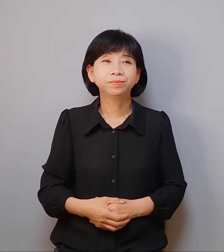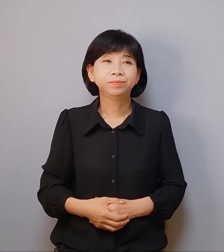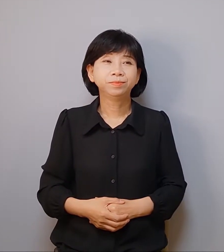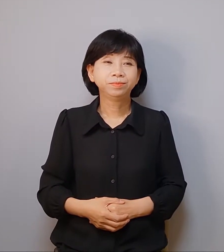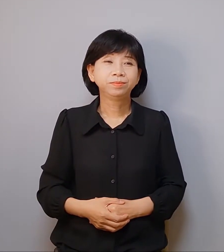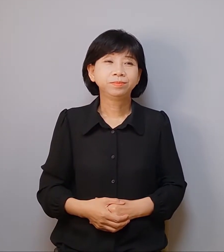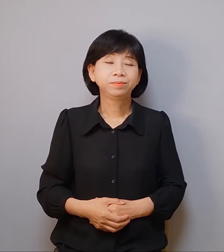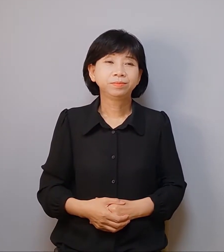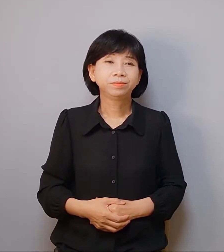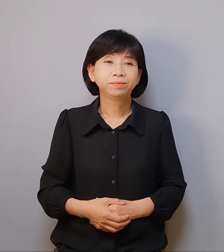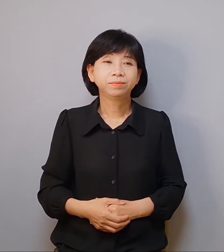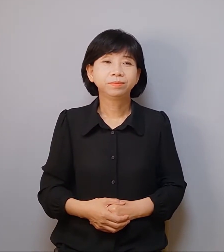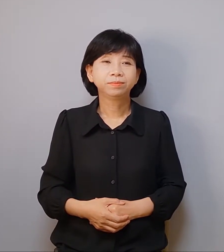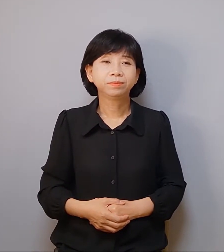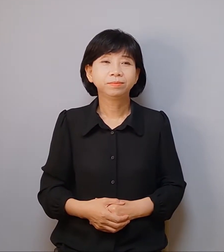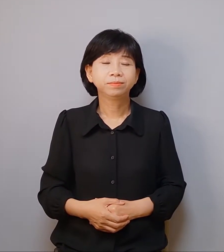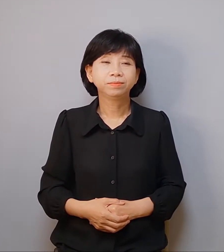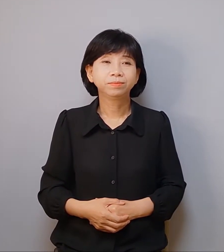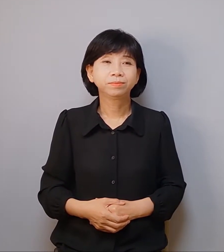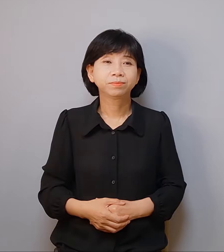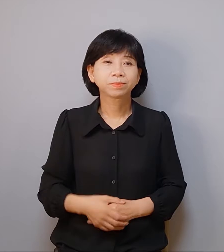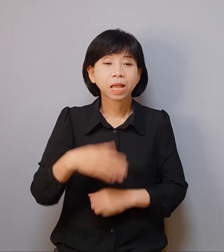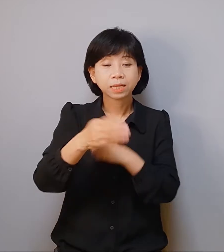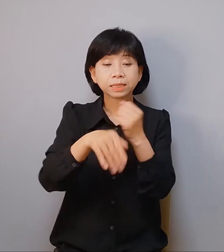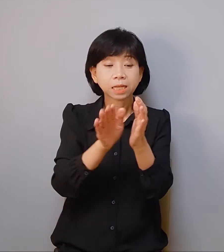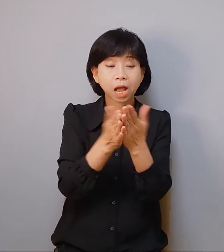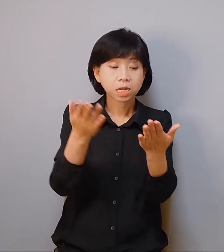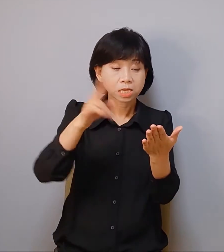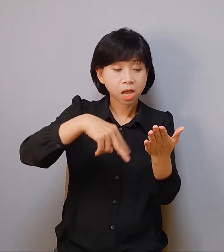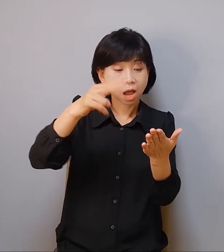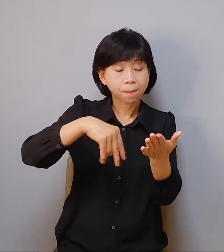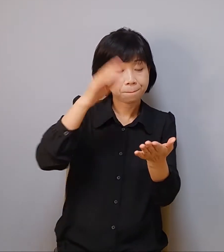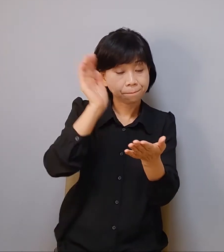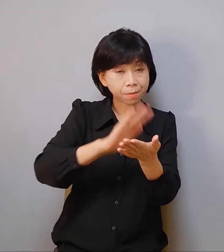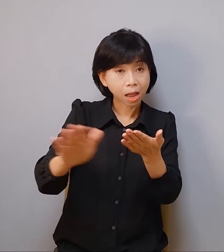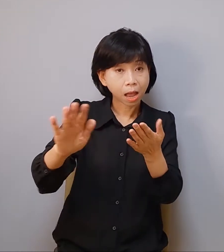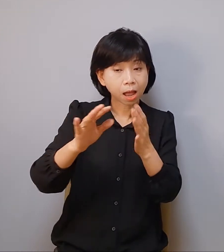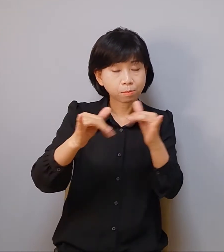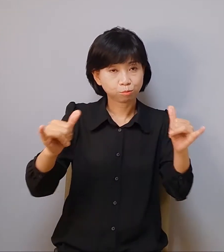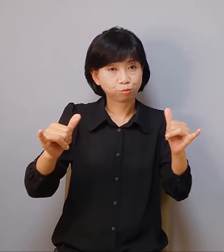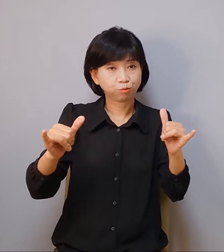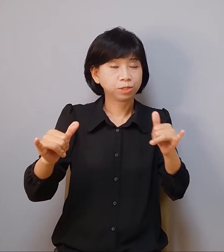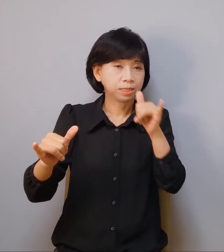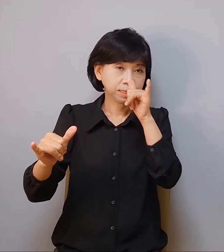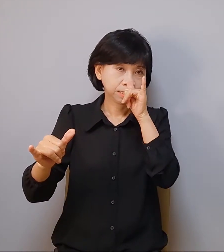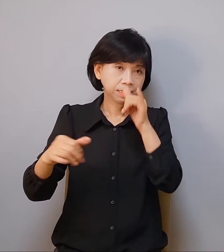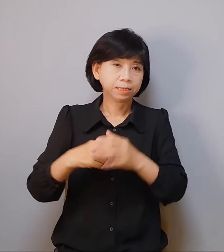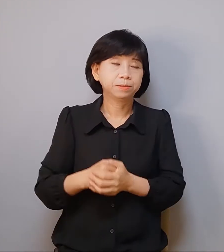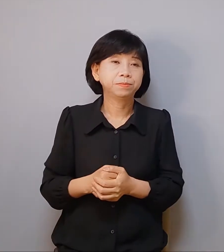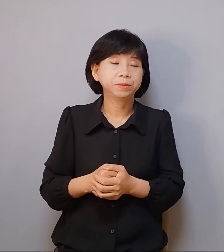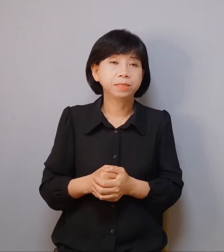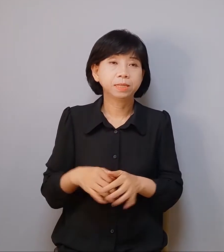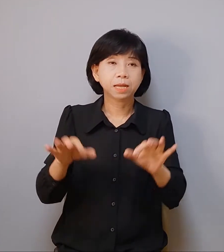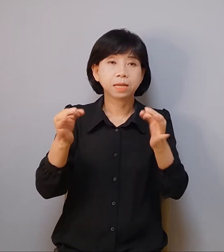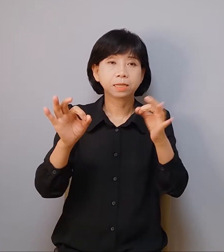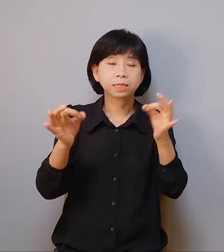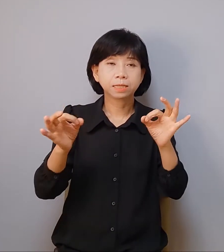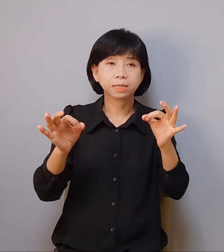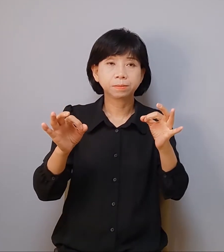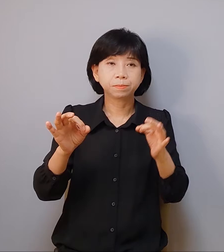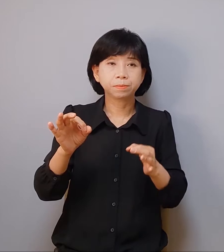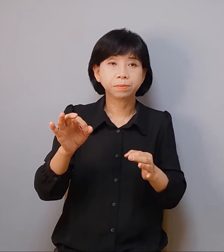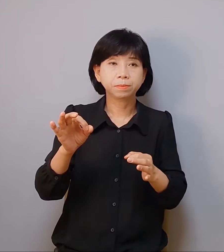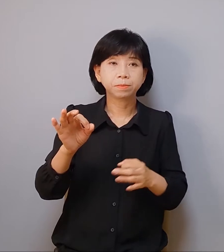네, 우리 성경 일독하신 분 우리 성경책 드리겠습니다. 김돈자 권사님, 구궁자